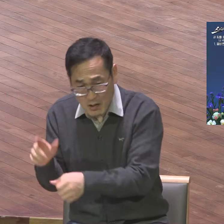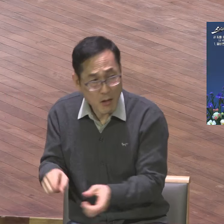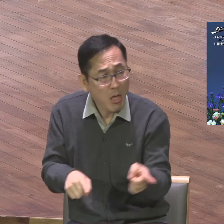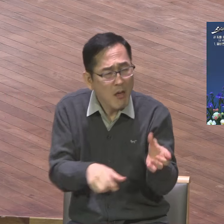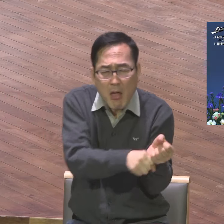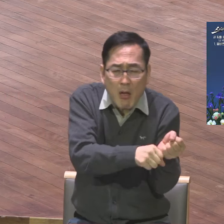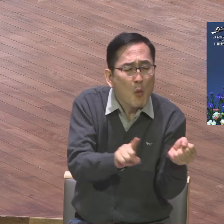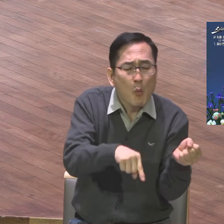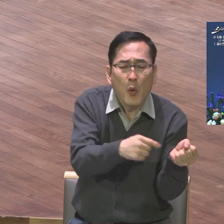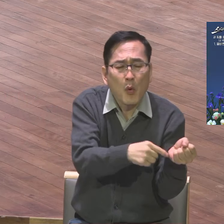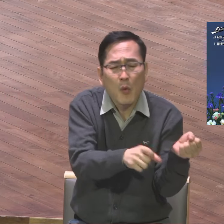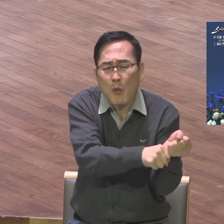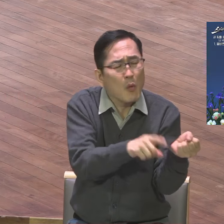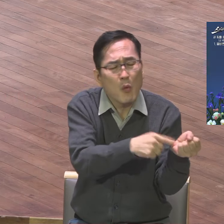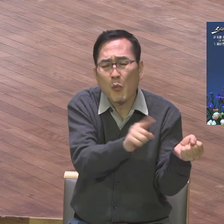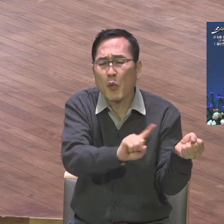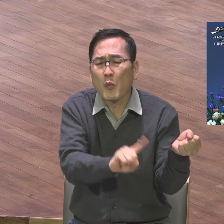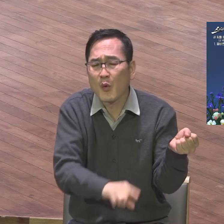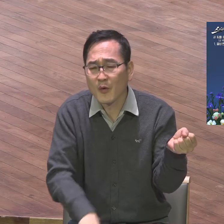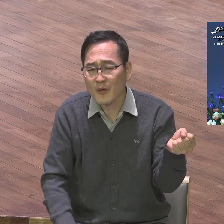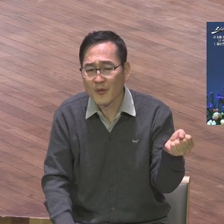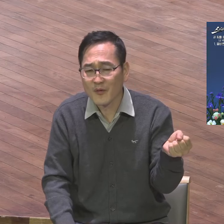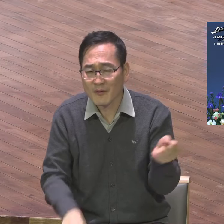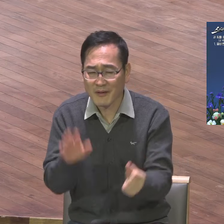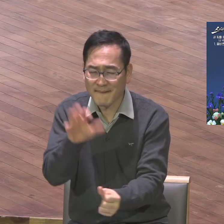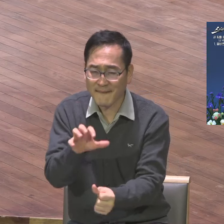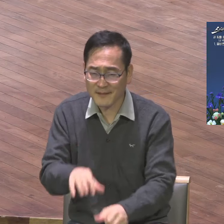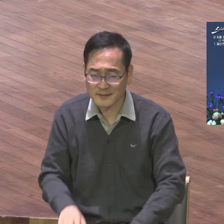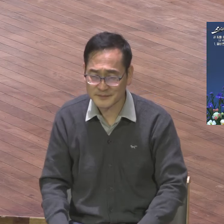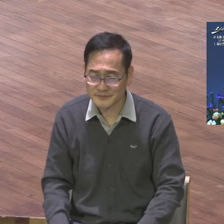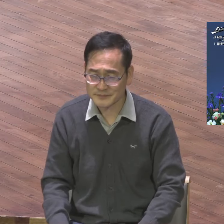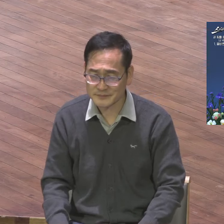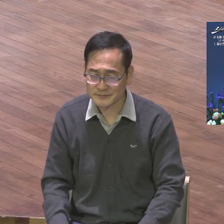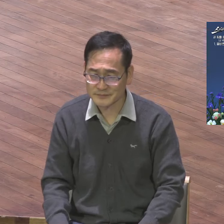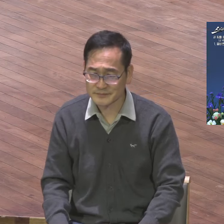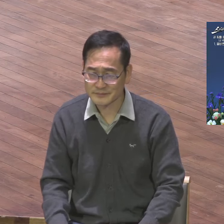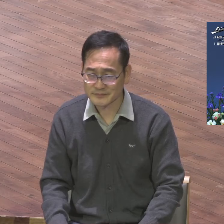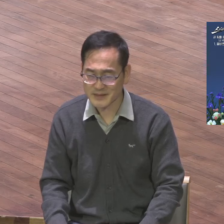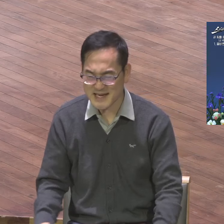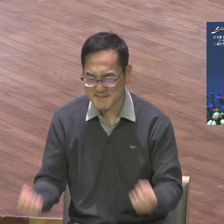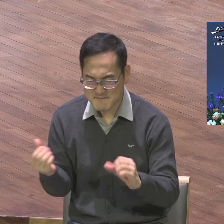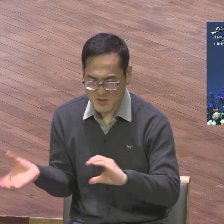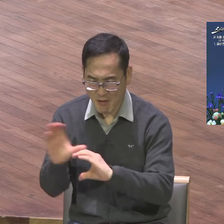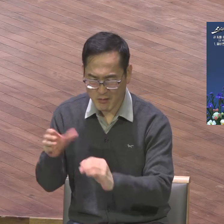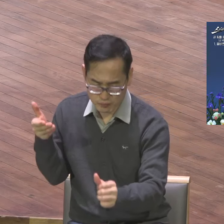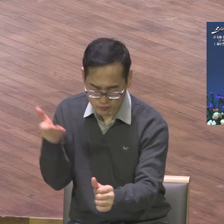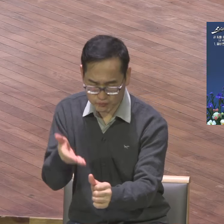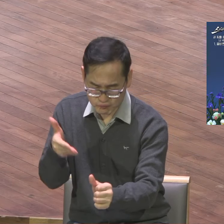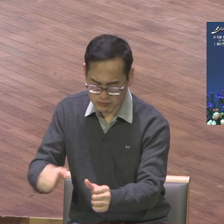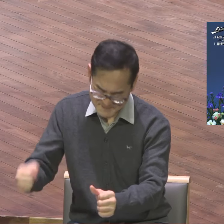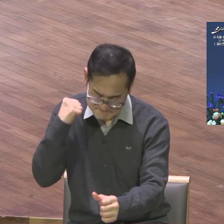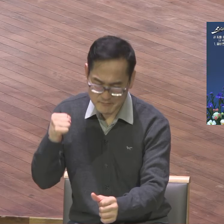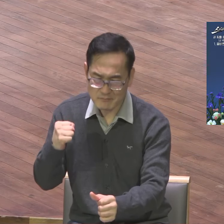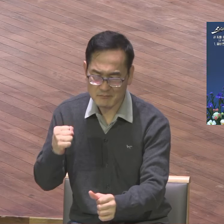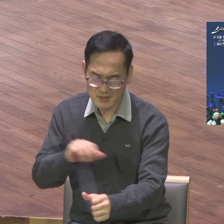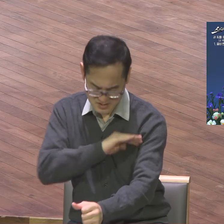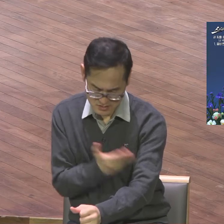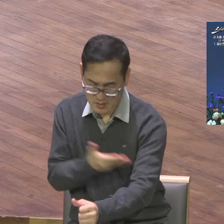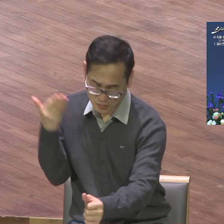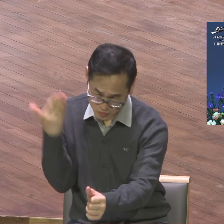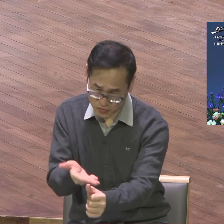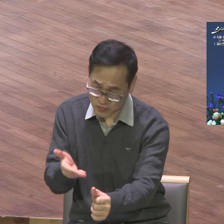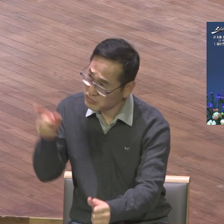피곤한 자에게는 능력을 주시고 무능한 자에게는 힘을 더하시는 그 하나님을 왜 체험하지 못하느냐?